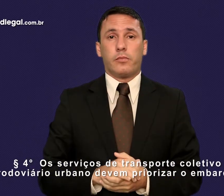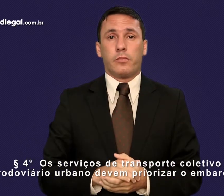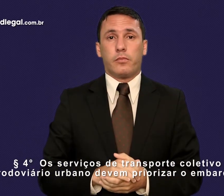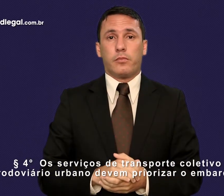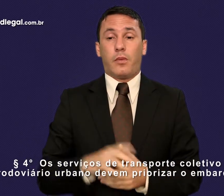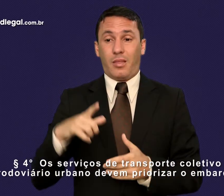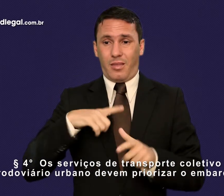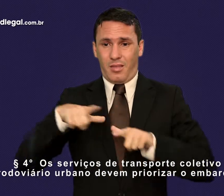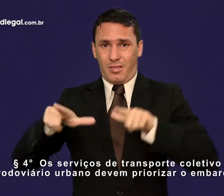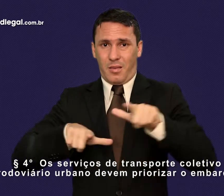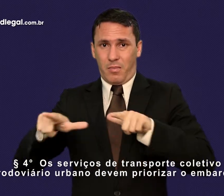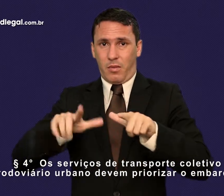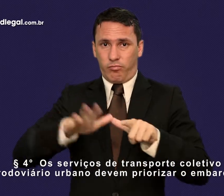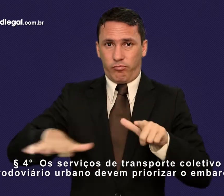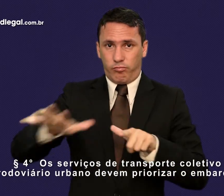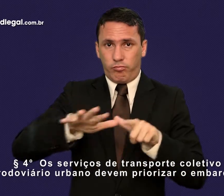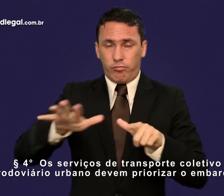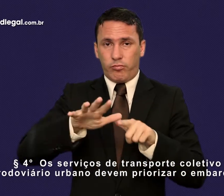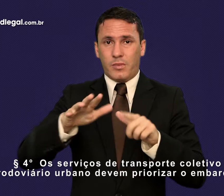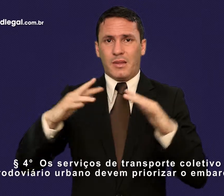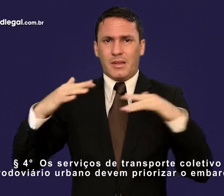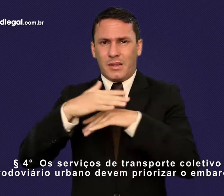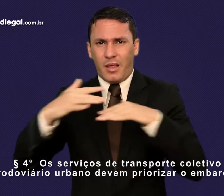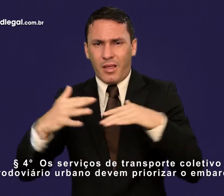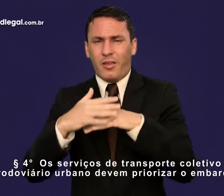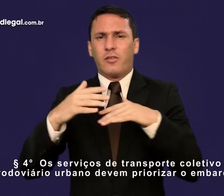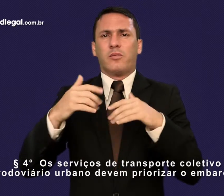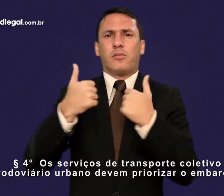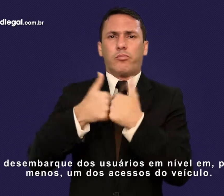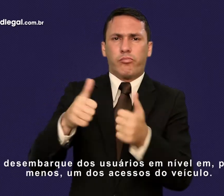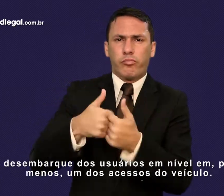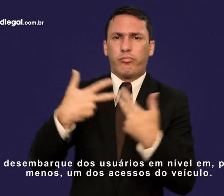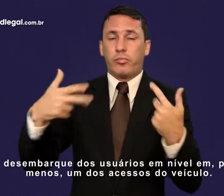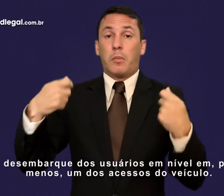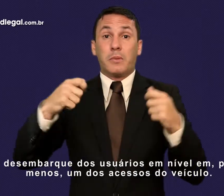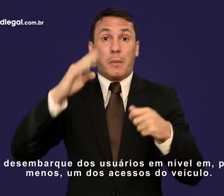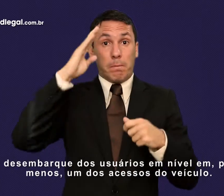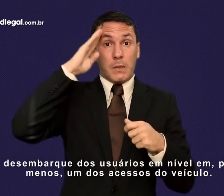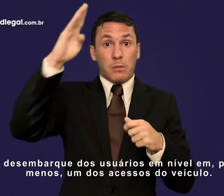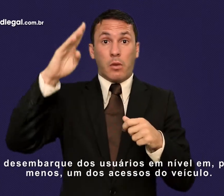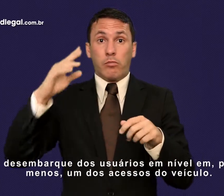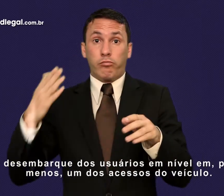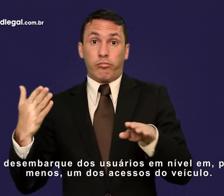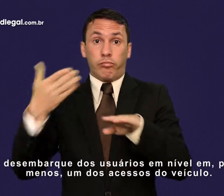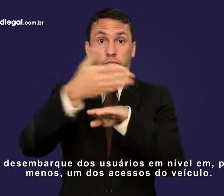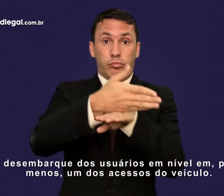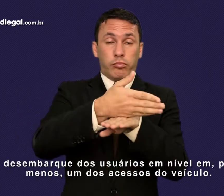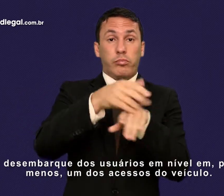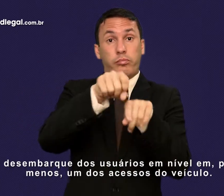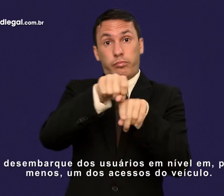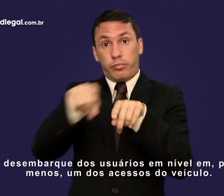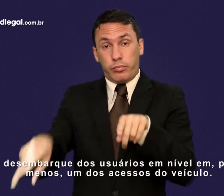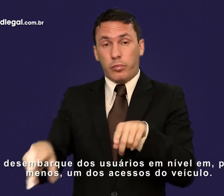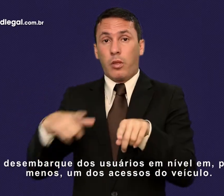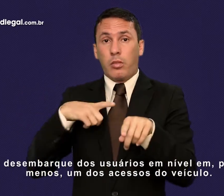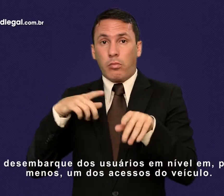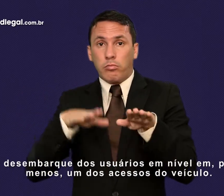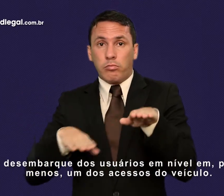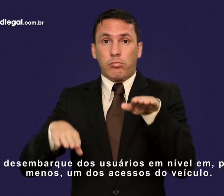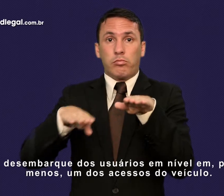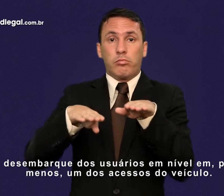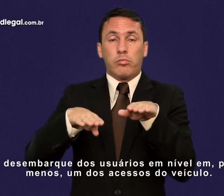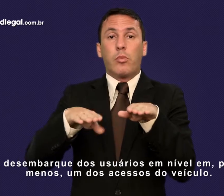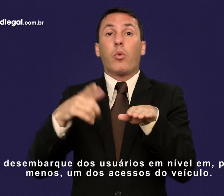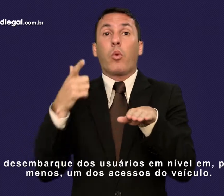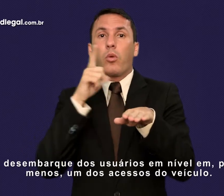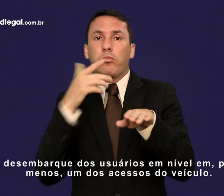de transporte coletivo rodoviário urbano devem priorizar o embarque e desembarque dos usuários em nível em, pelo menos, um